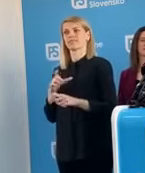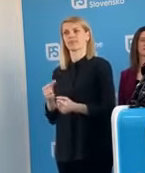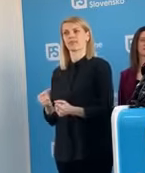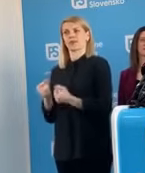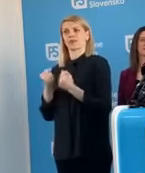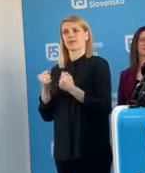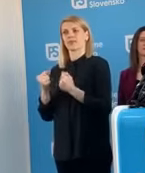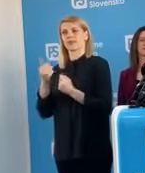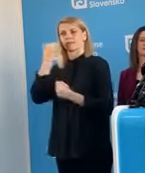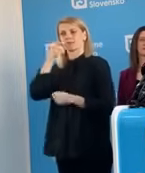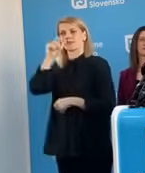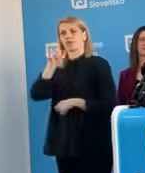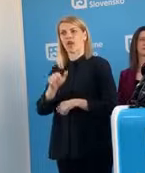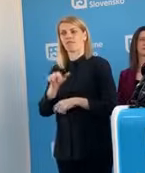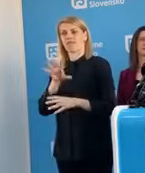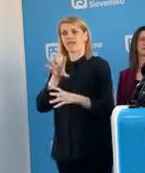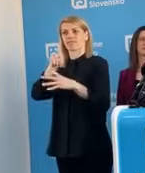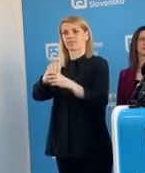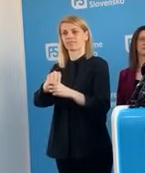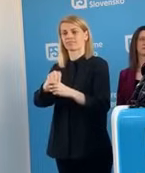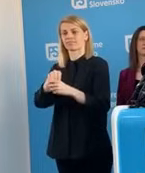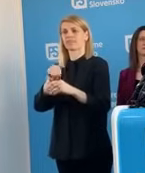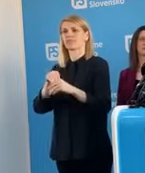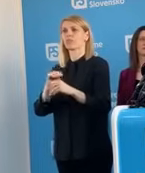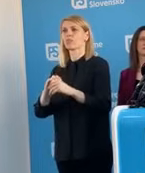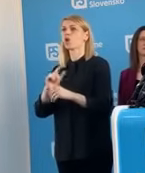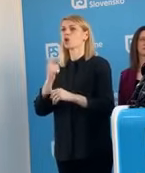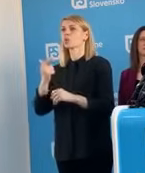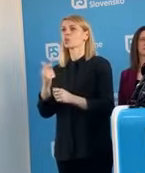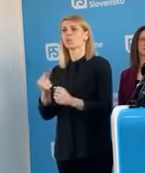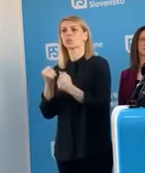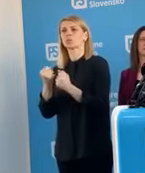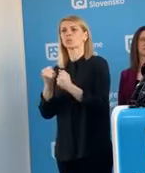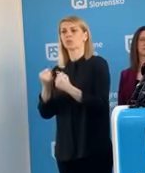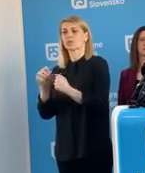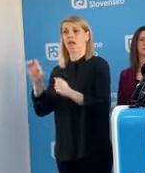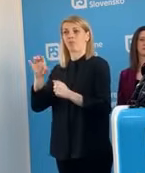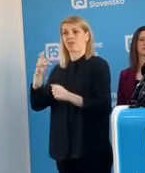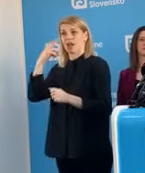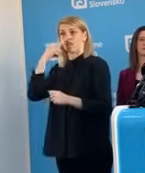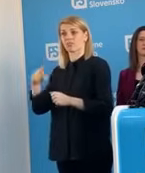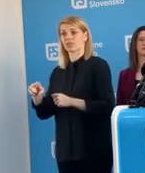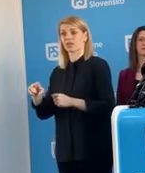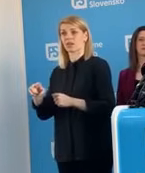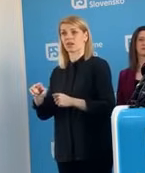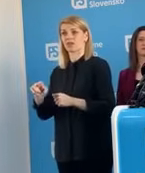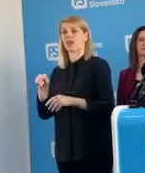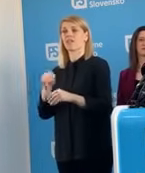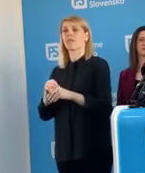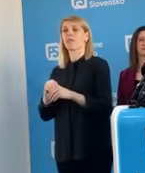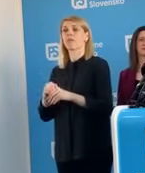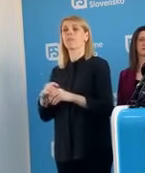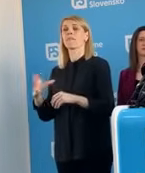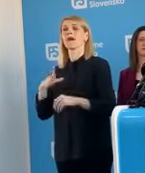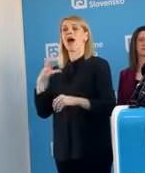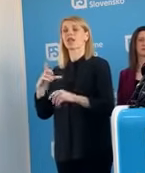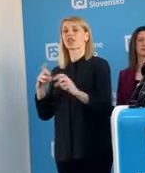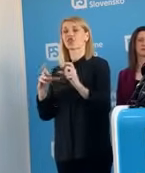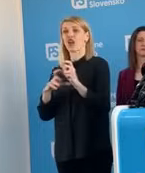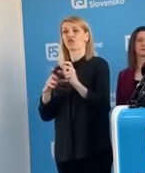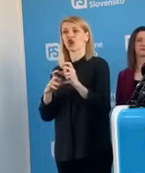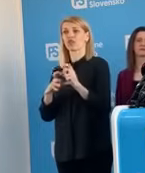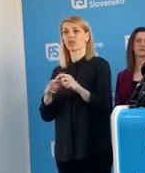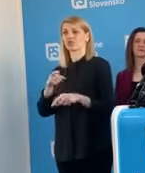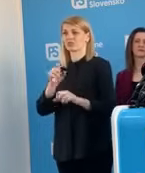druhého najvplyvnejšieho človeka v Európskej komisii, takže ak niekto vie niečo ovplyvniť v tejto veci, tak to je pán Ševčovič. A